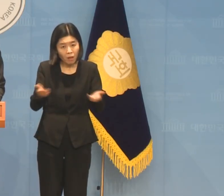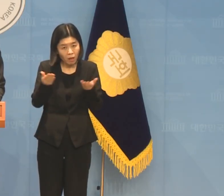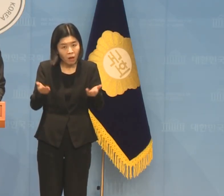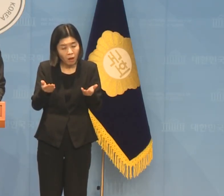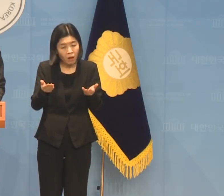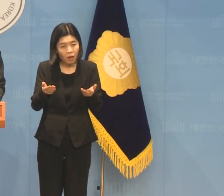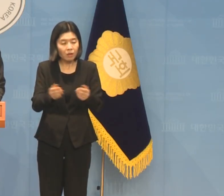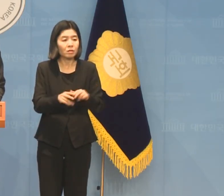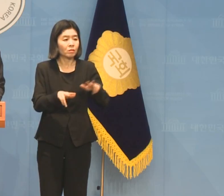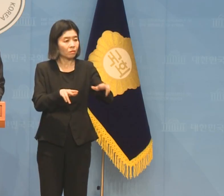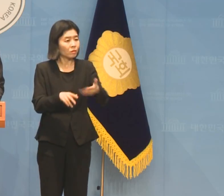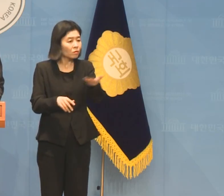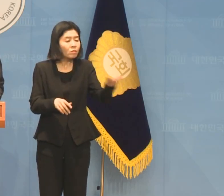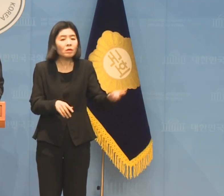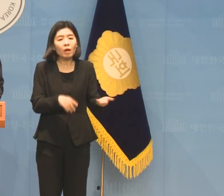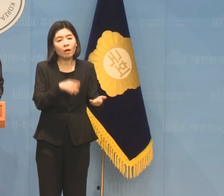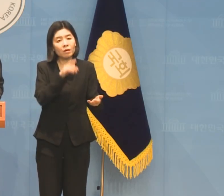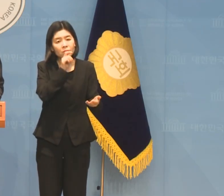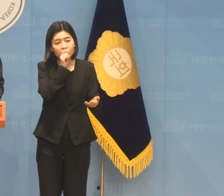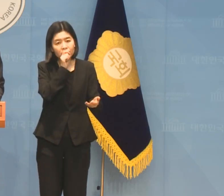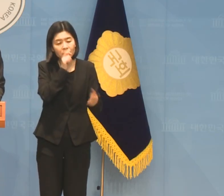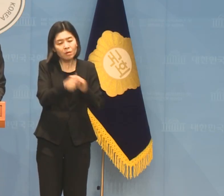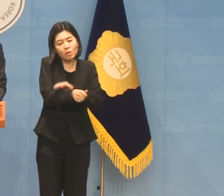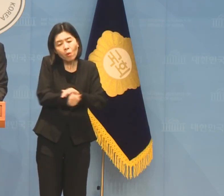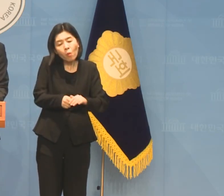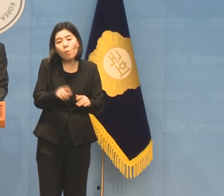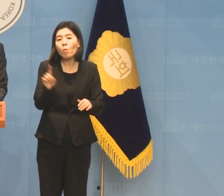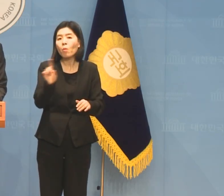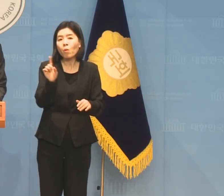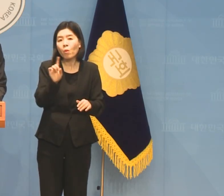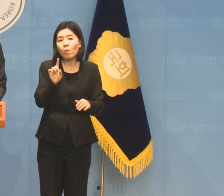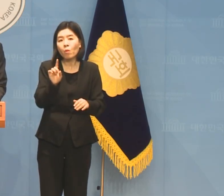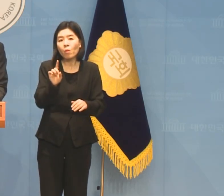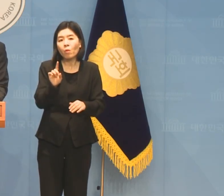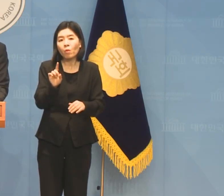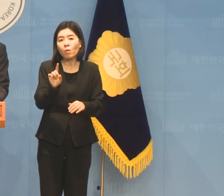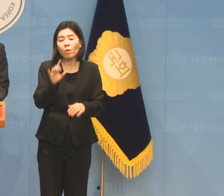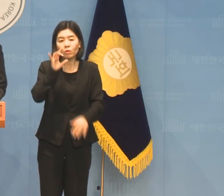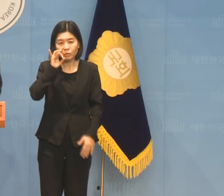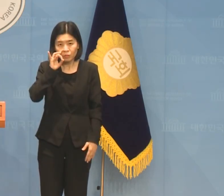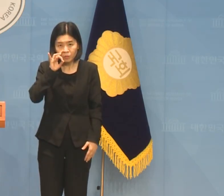당신들이 비겁하게 침묵하고 있는 것입니까? 이상입니다.